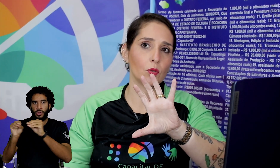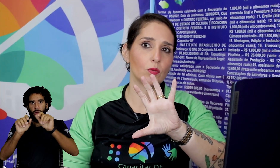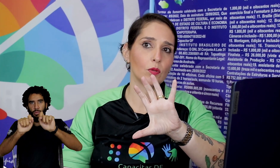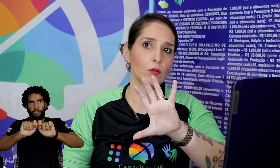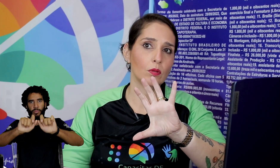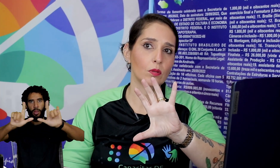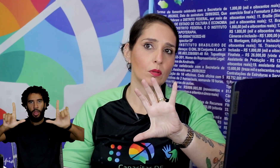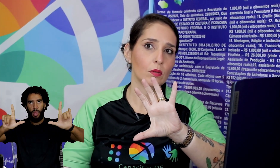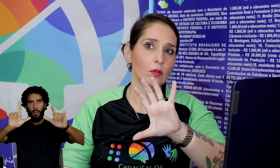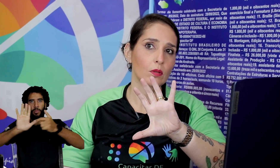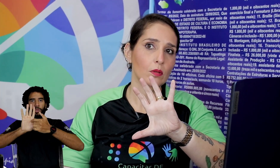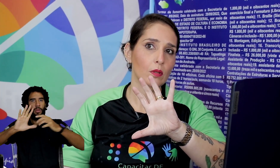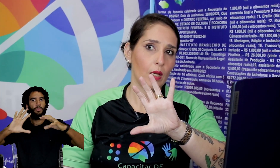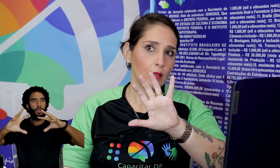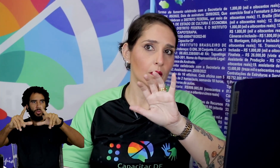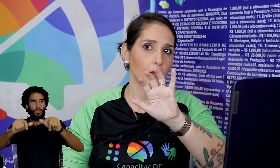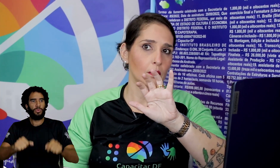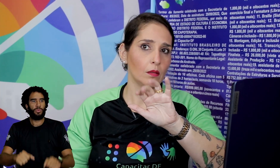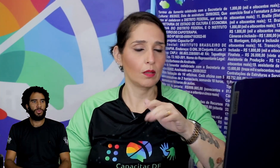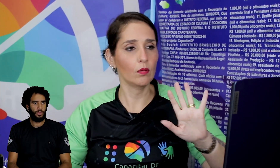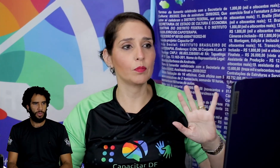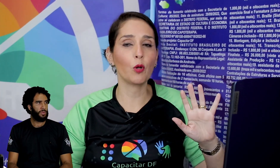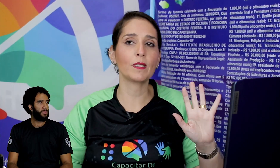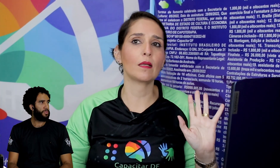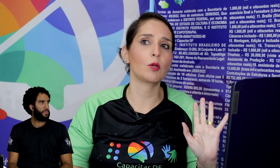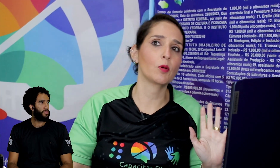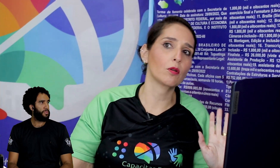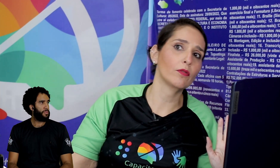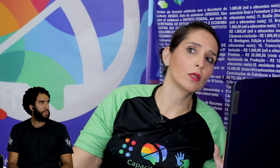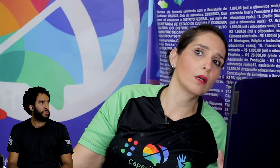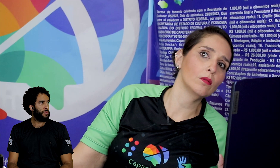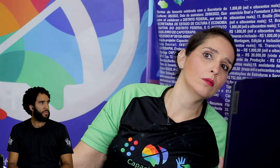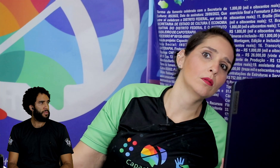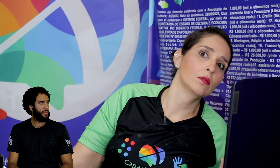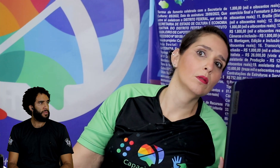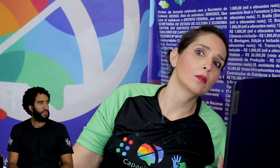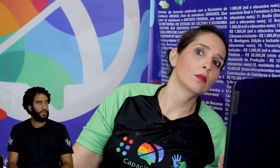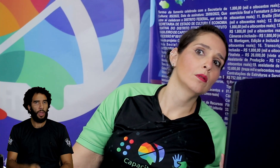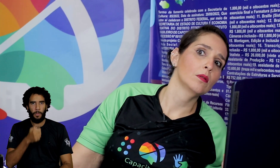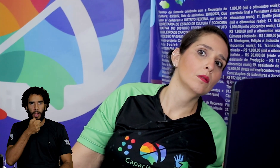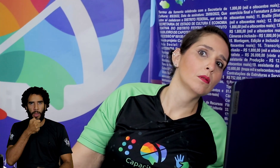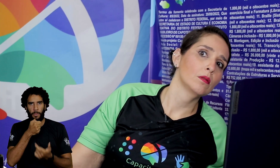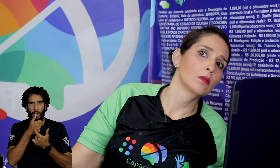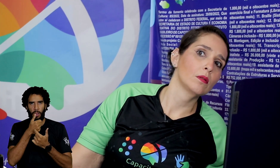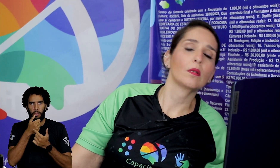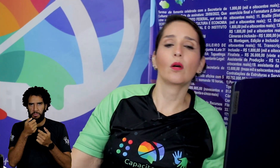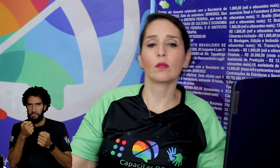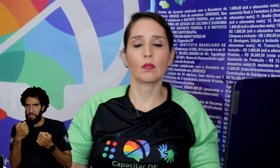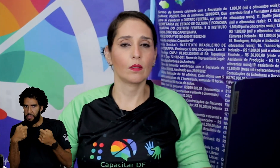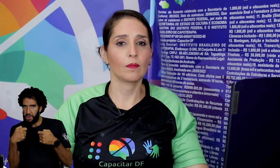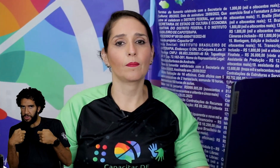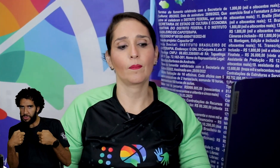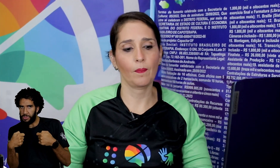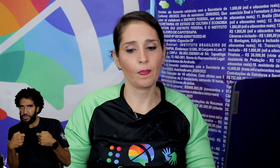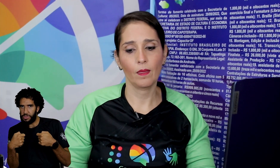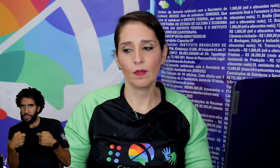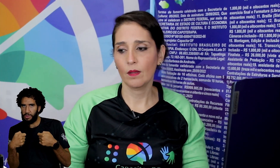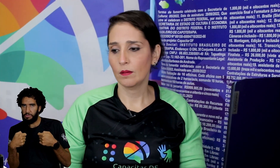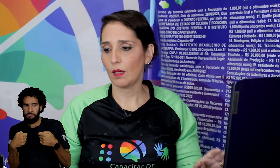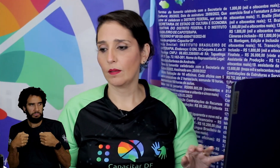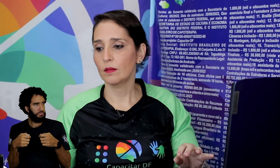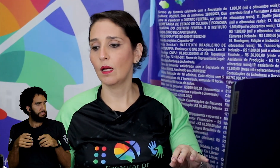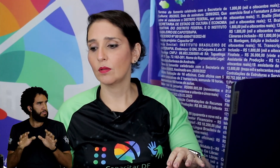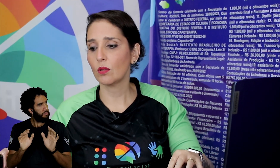para todo mundo. Não, pode deixar. É? Então, não precisa abrir o microfone, não? Se a pessoa quiser, se você quiser, a gente habilita